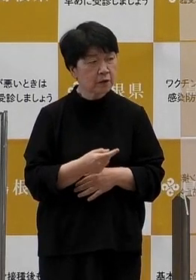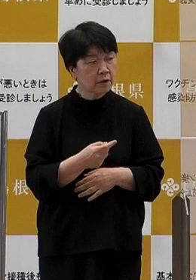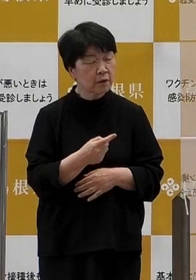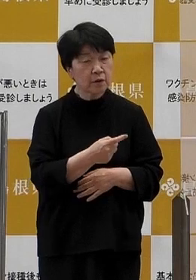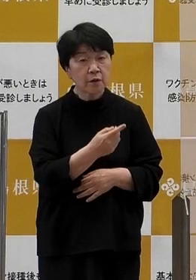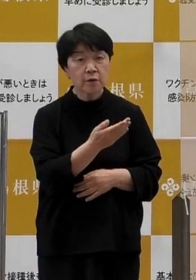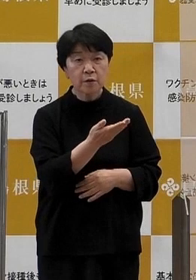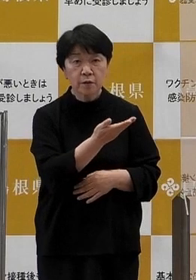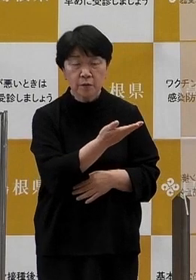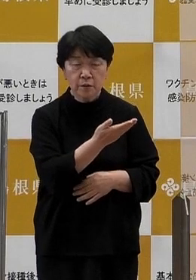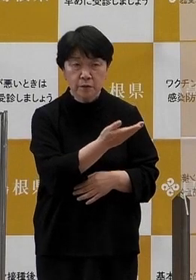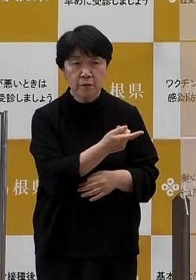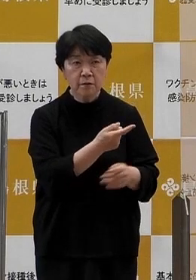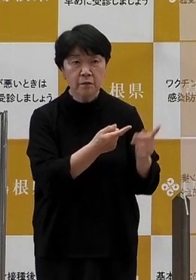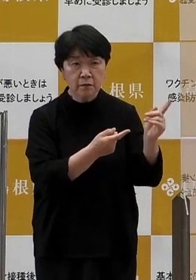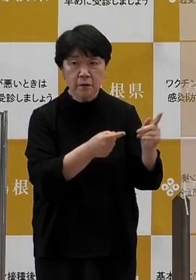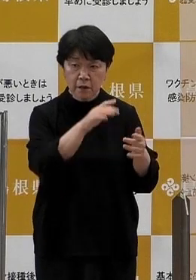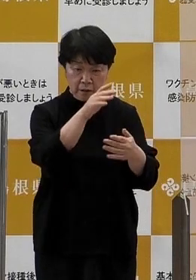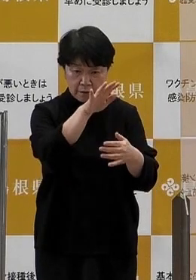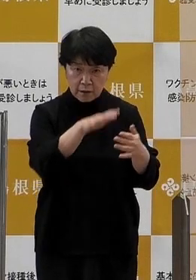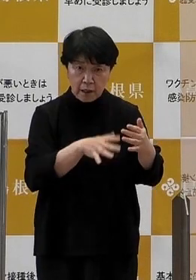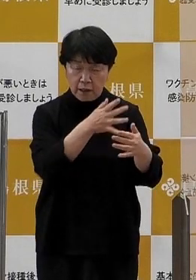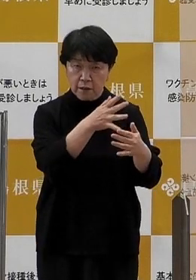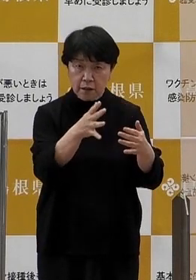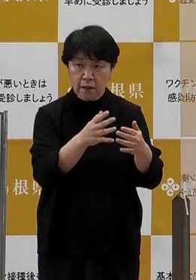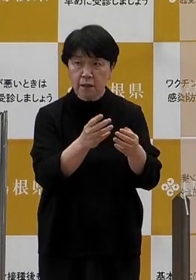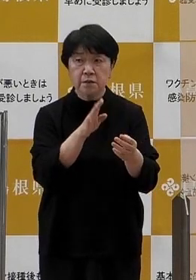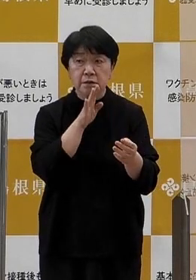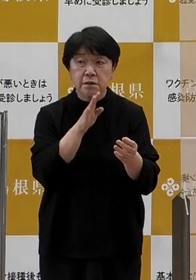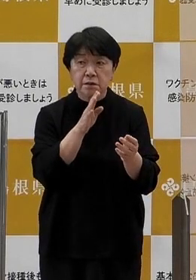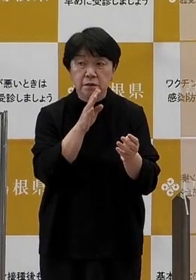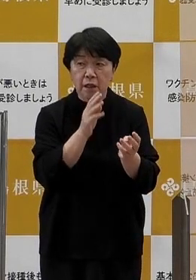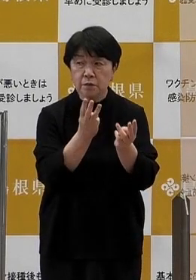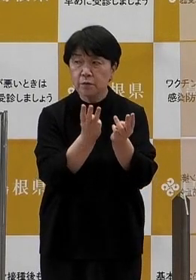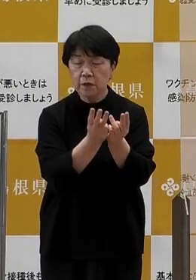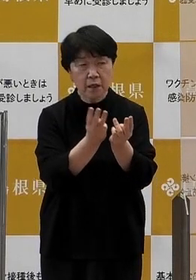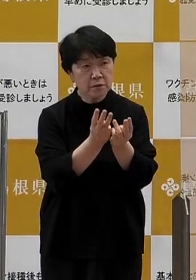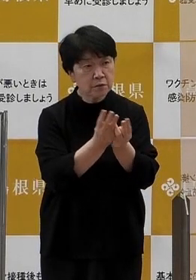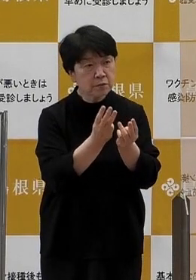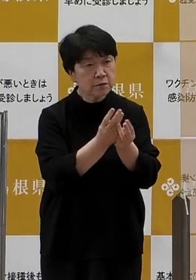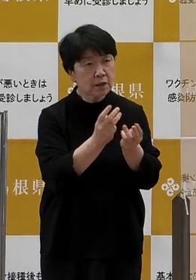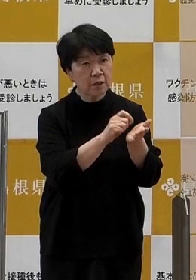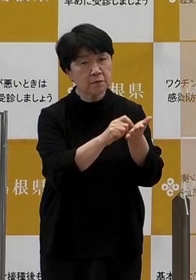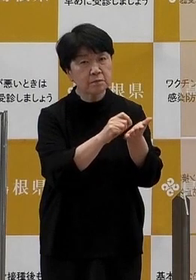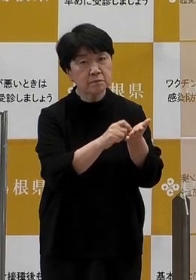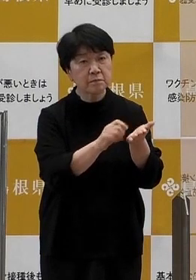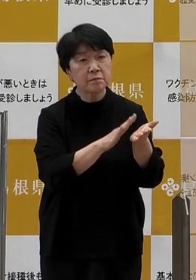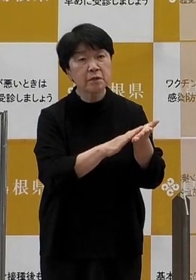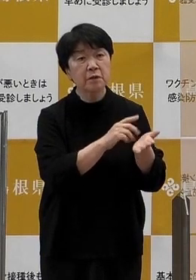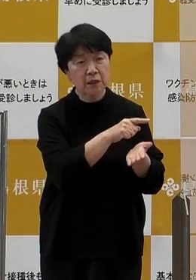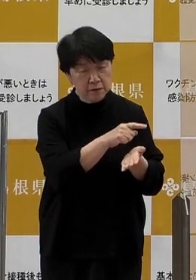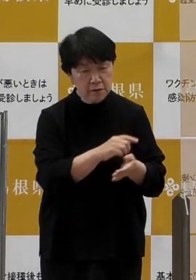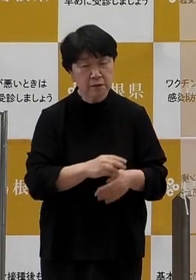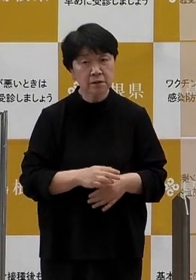はっきりしないので、縦表で実数を置いてます。